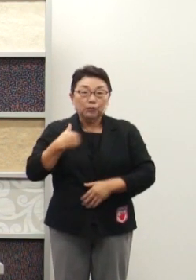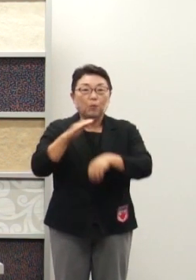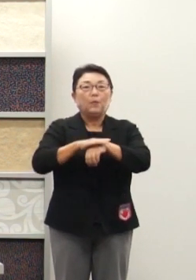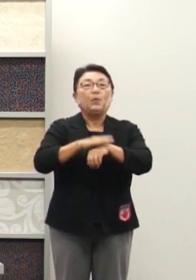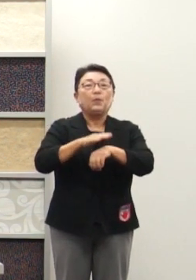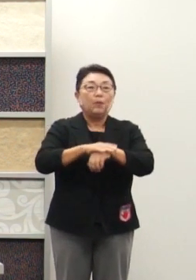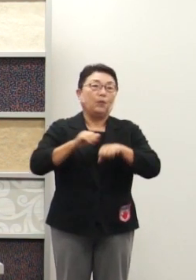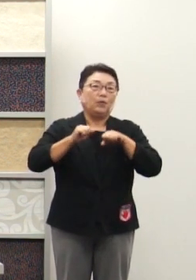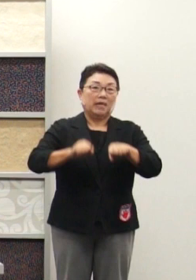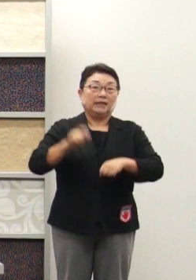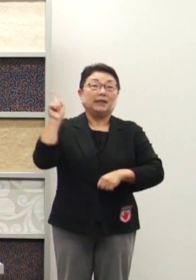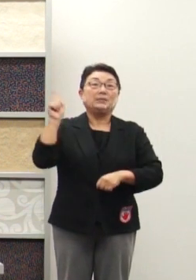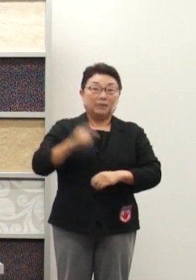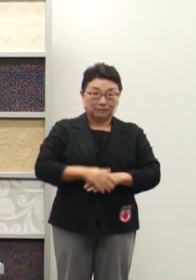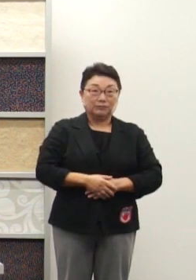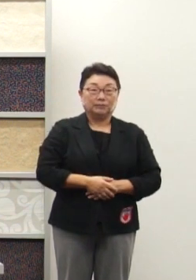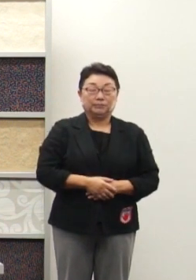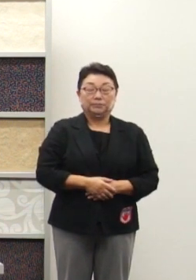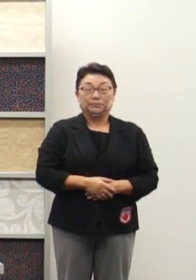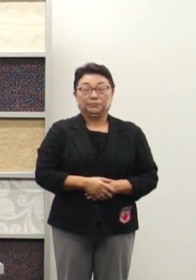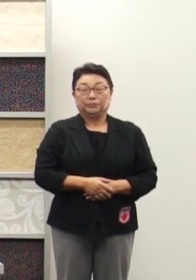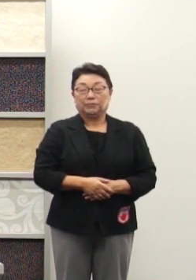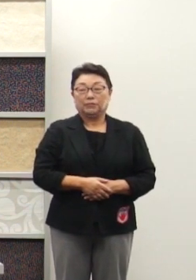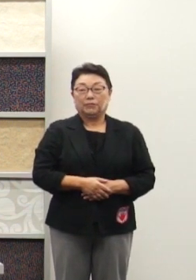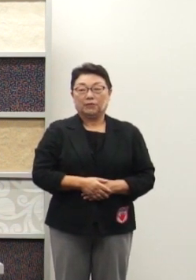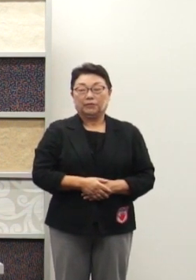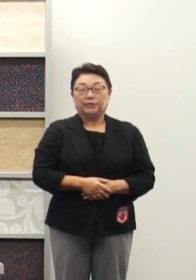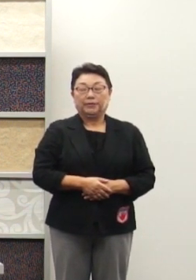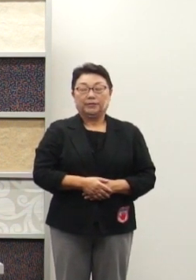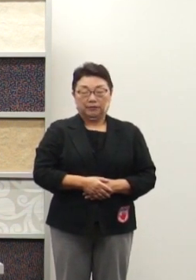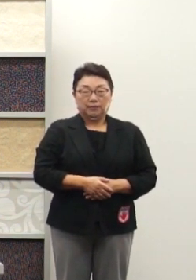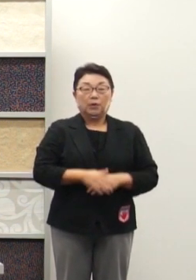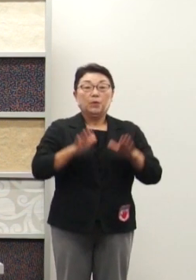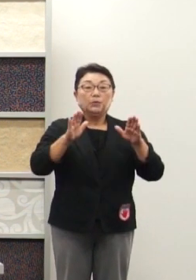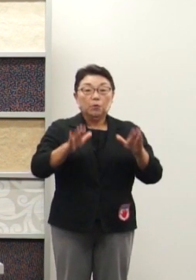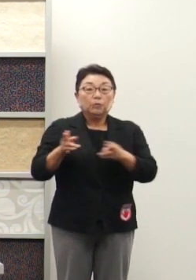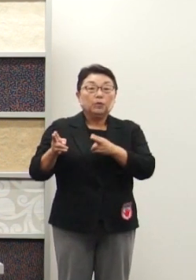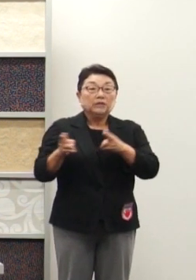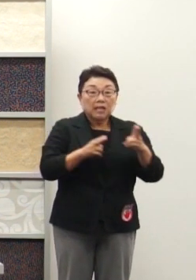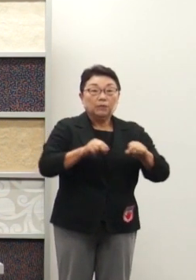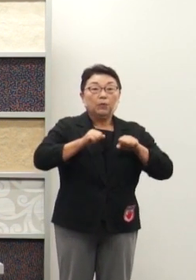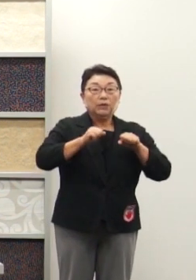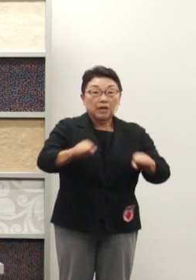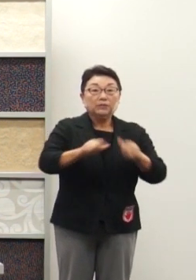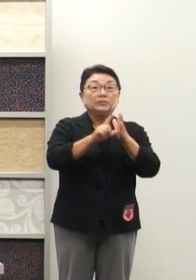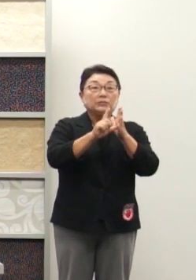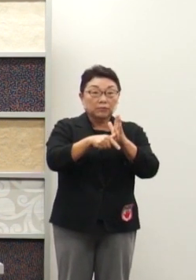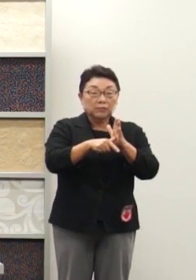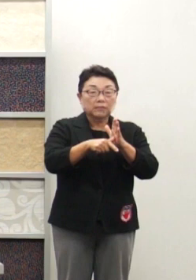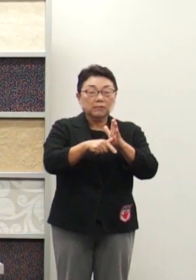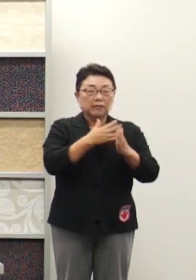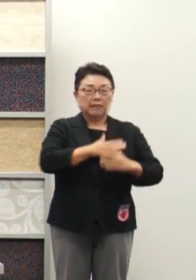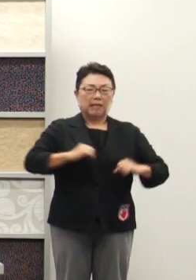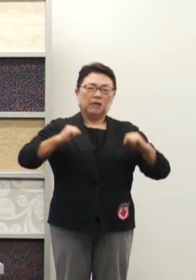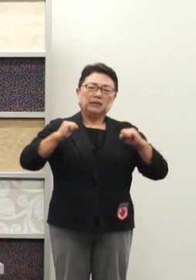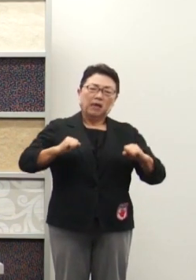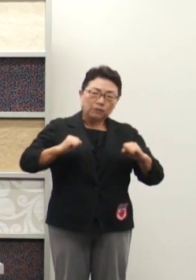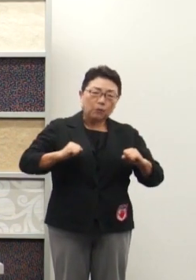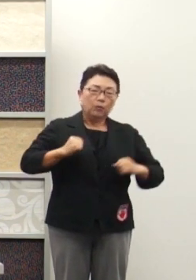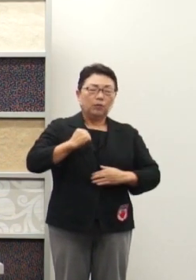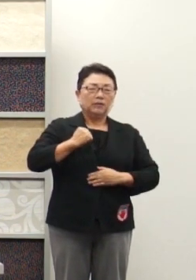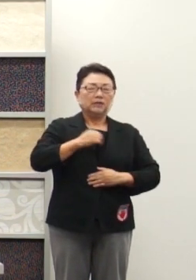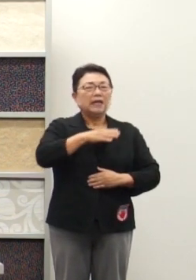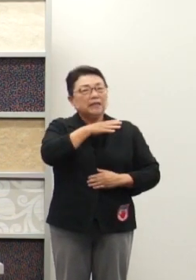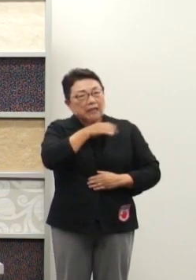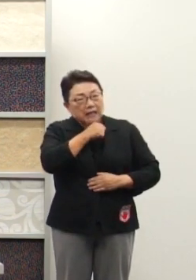ージの導入が進められております。この制度の開始にあたりまして健康上の理由や